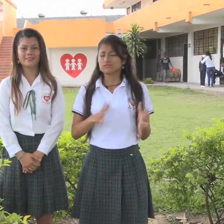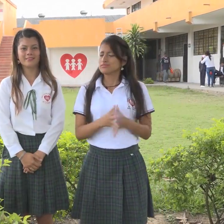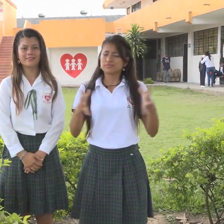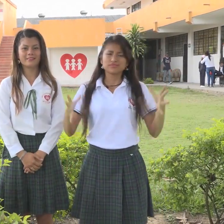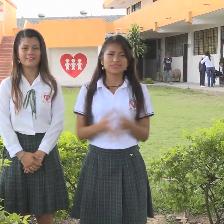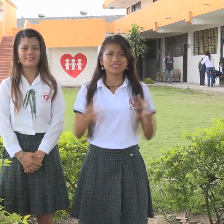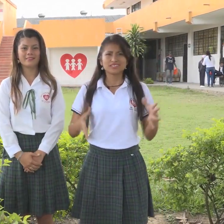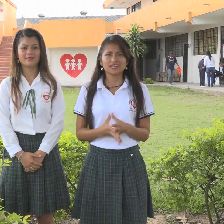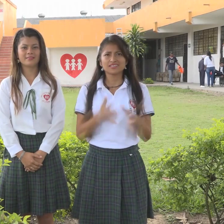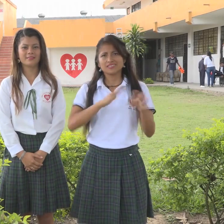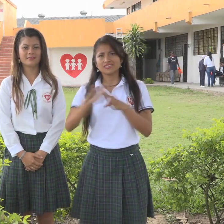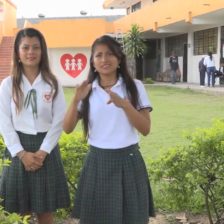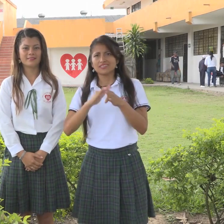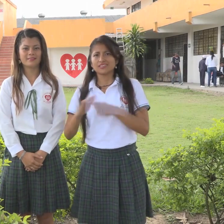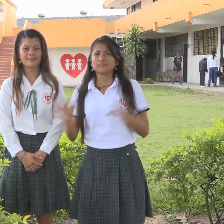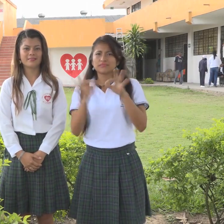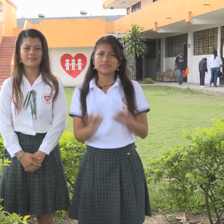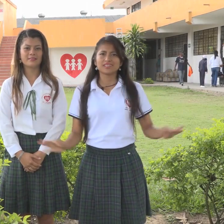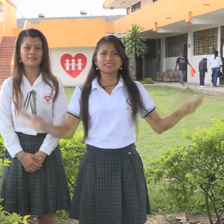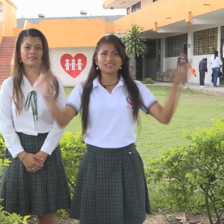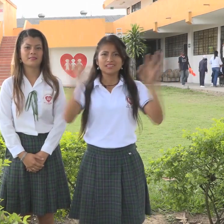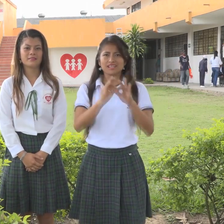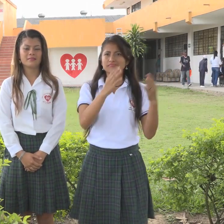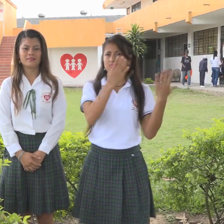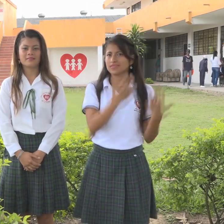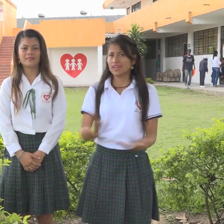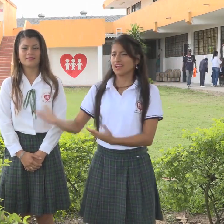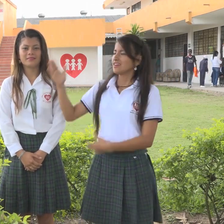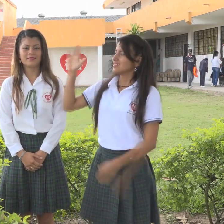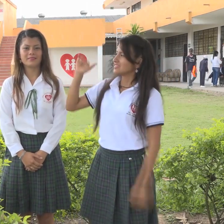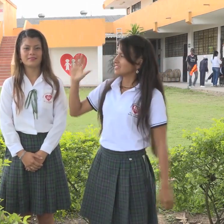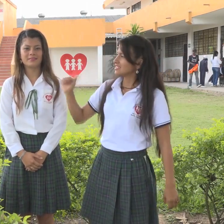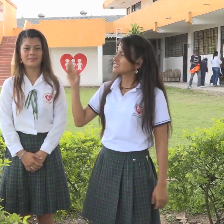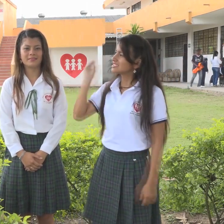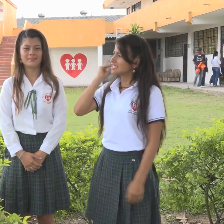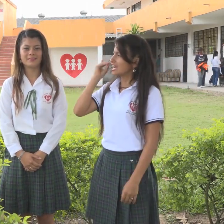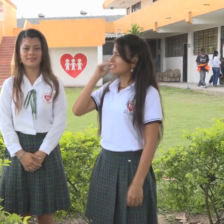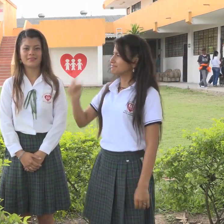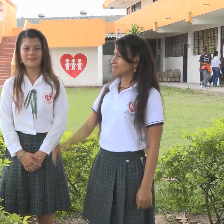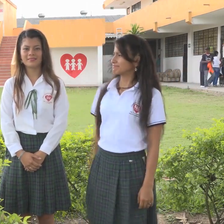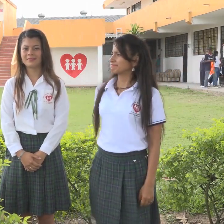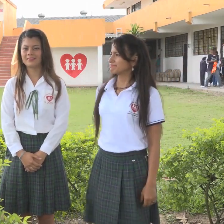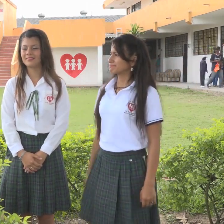Ahora tendremos a muchos invitados importantes. Les presento a Damaris.